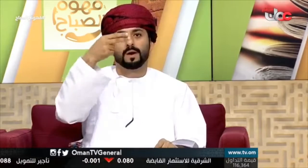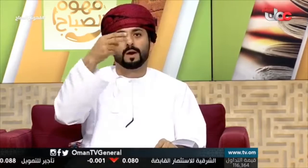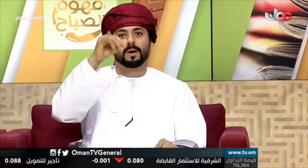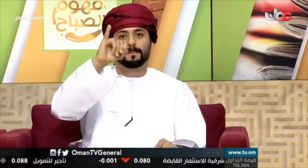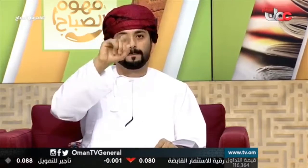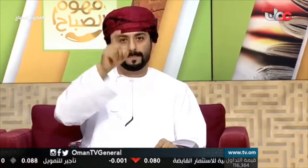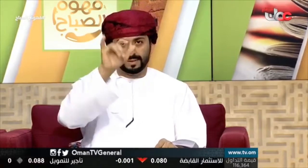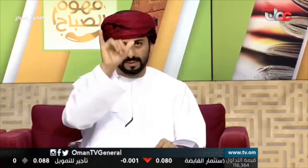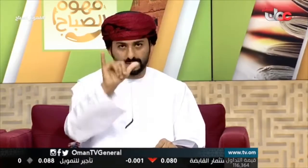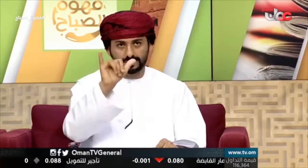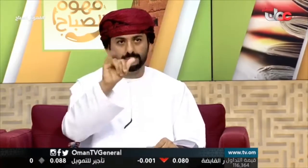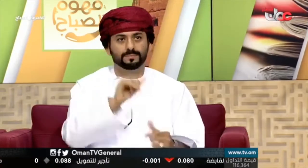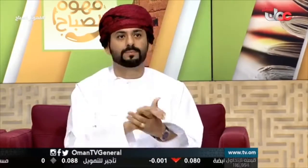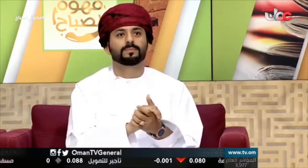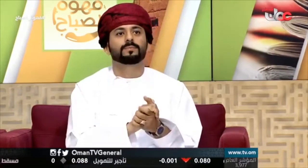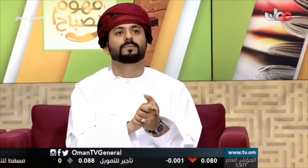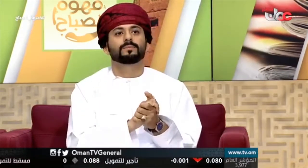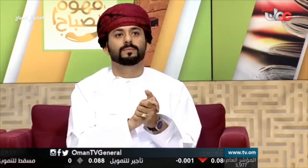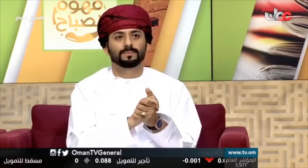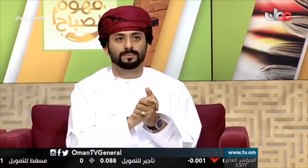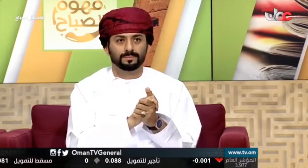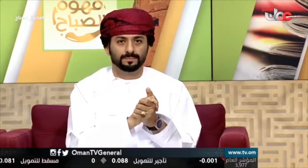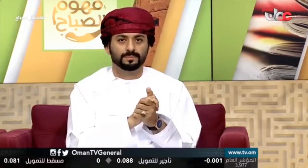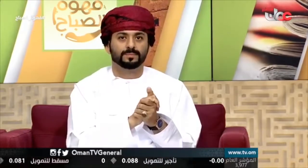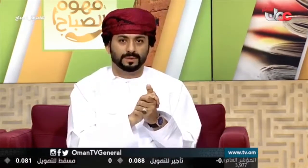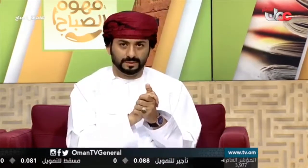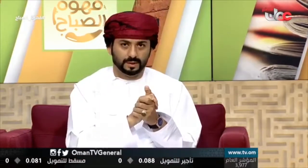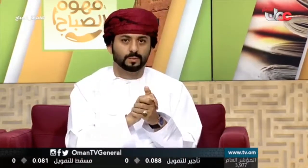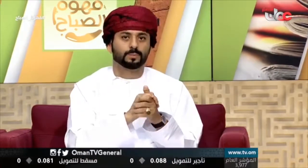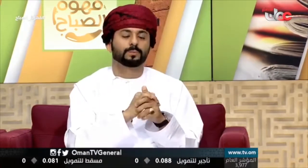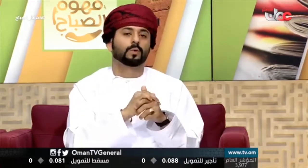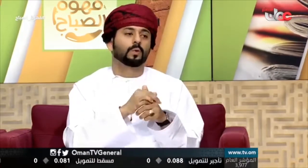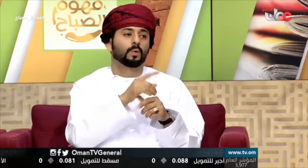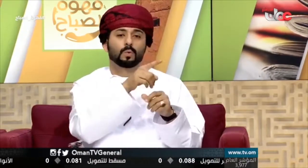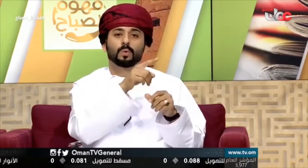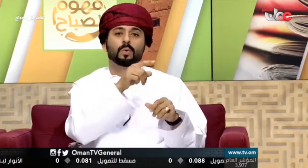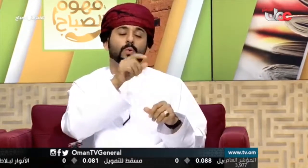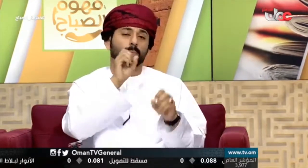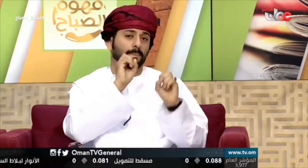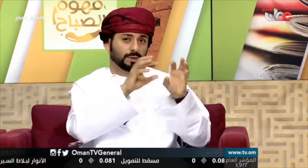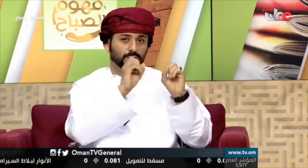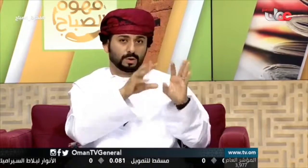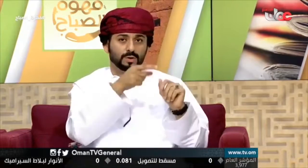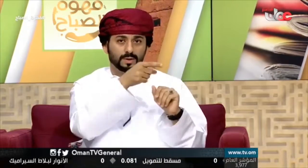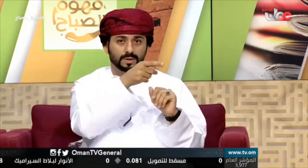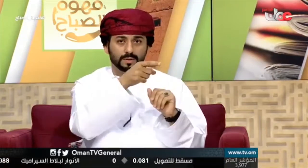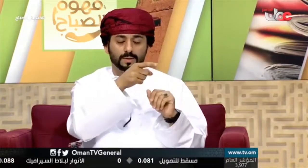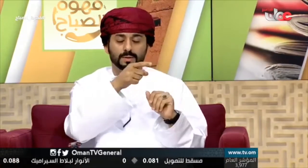الأخ يعقوب يعرب معنا المعمري، ما شاء الله عليه